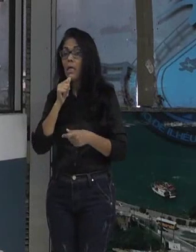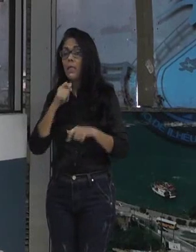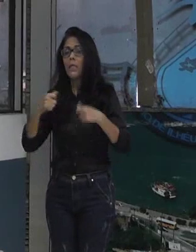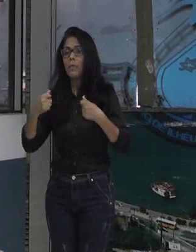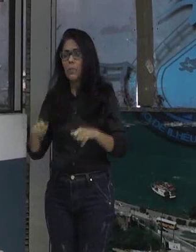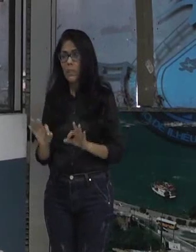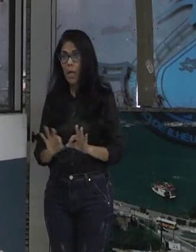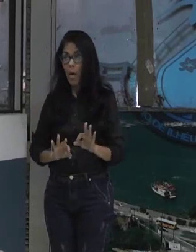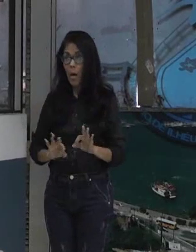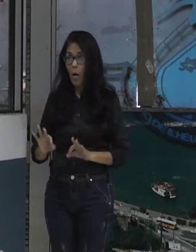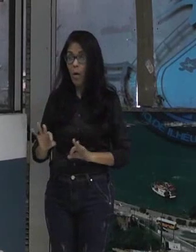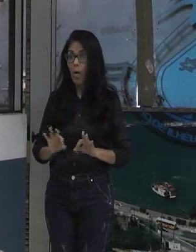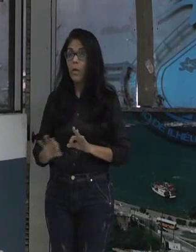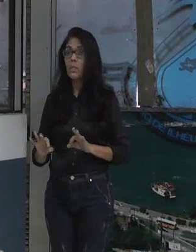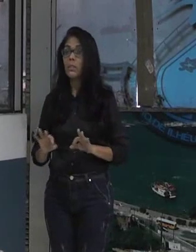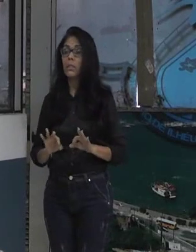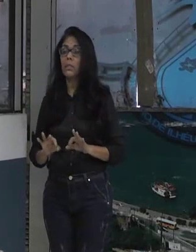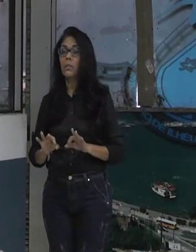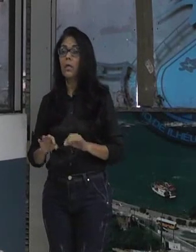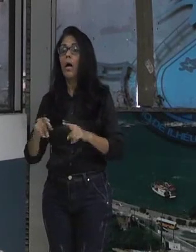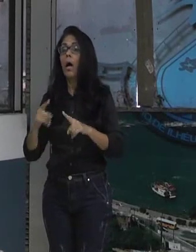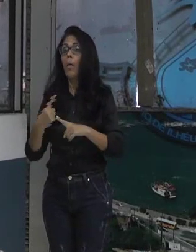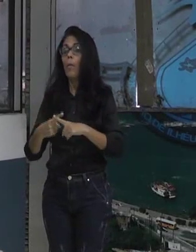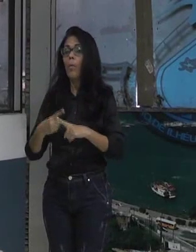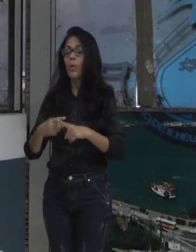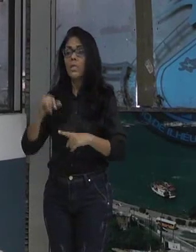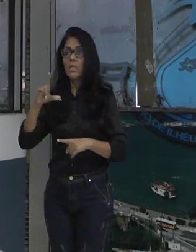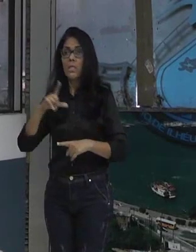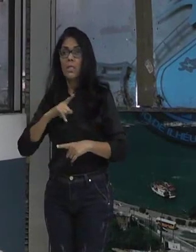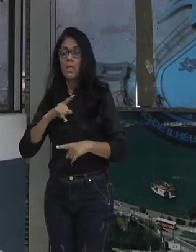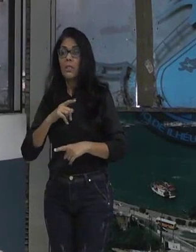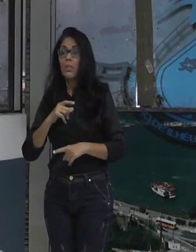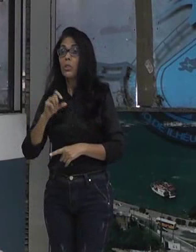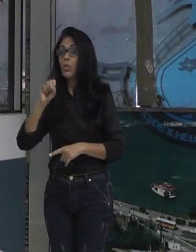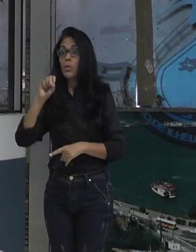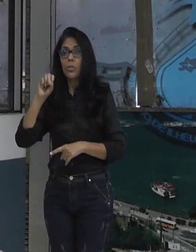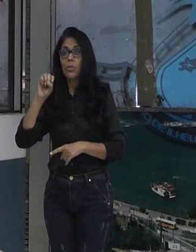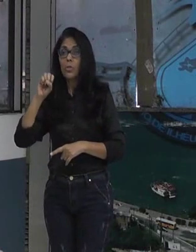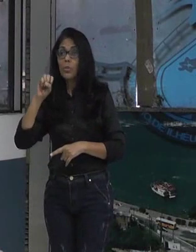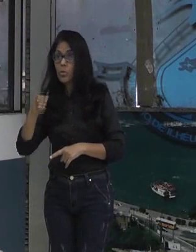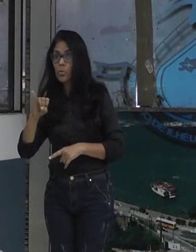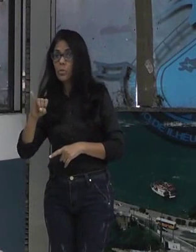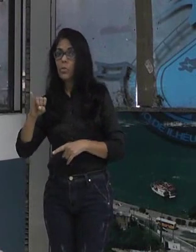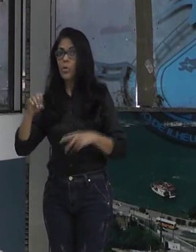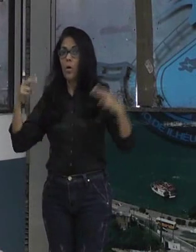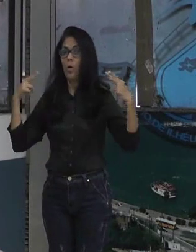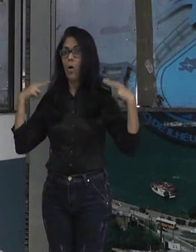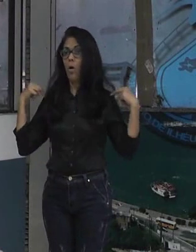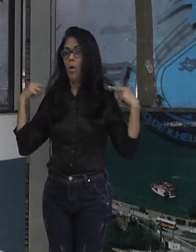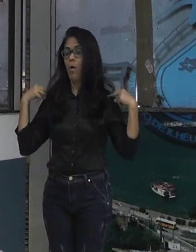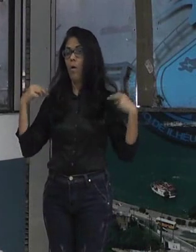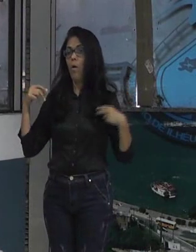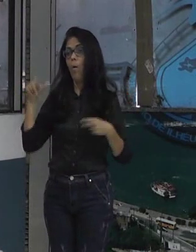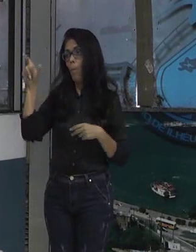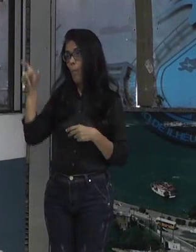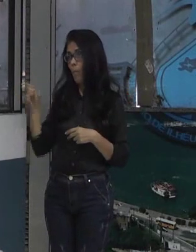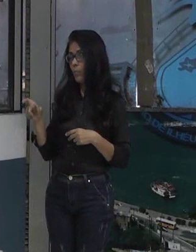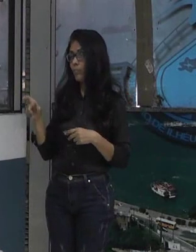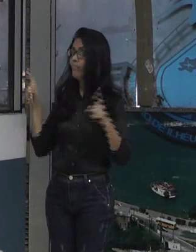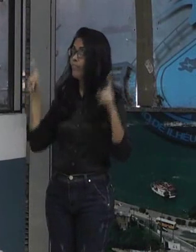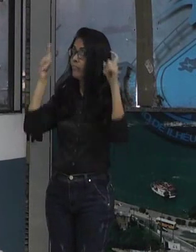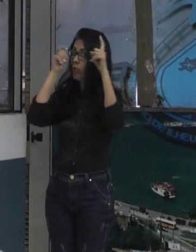sua saúde, a vida de quem ele está conduzindo, e o Código Brasileiro de Trânsito diz de que a gente não pode estar com as mãos